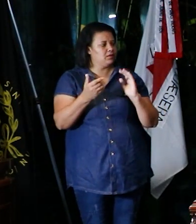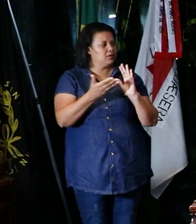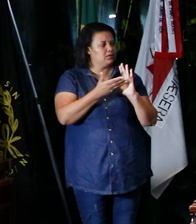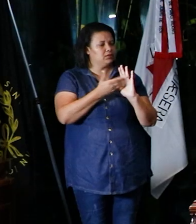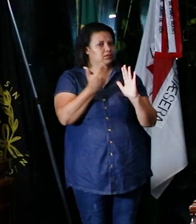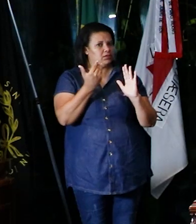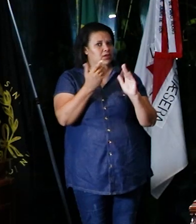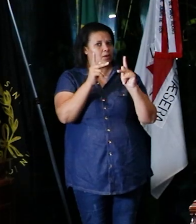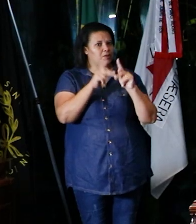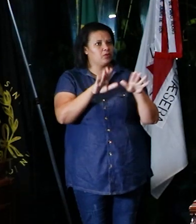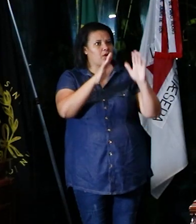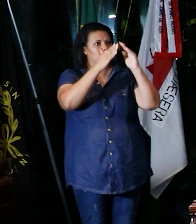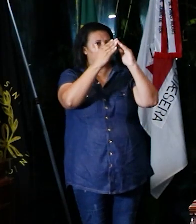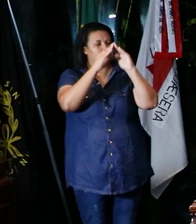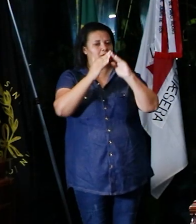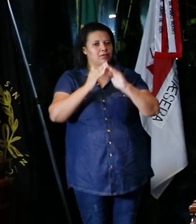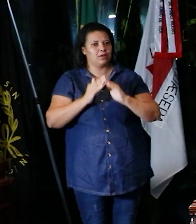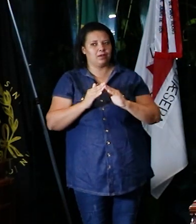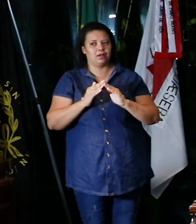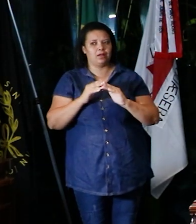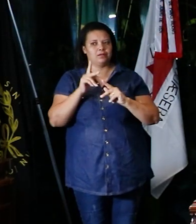os favelados daquele lugar.